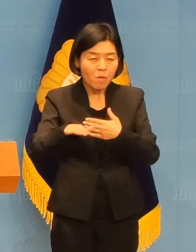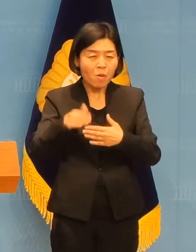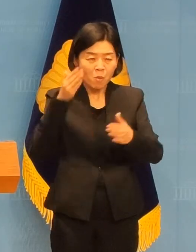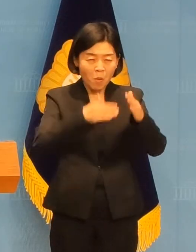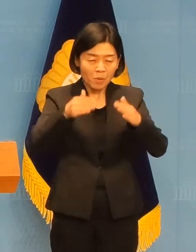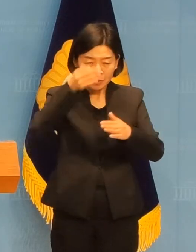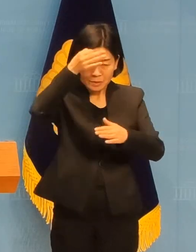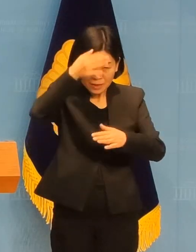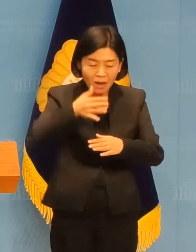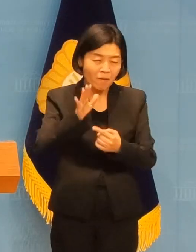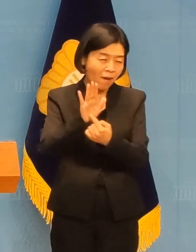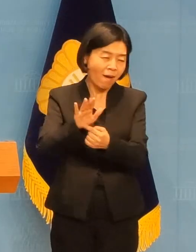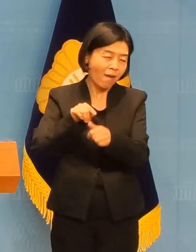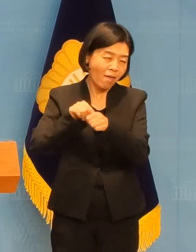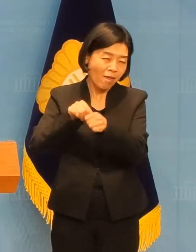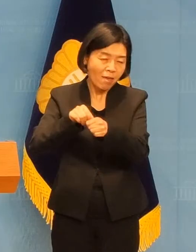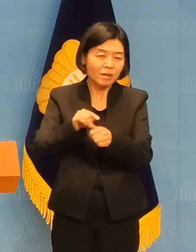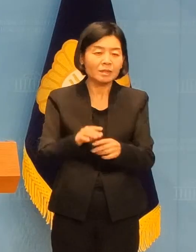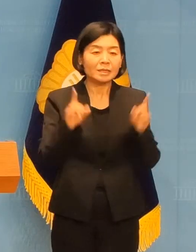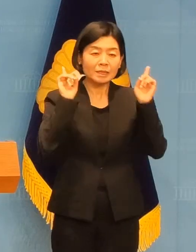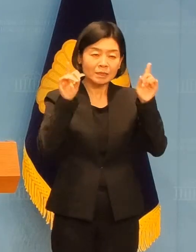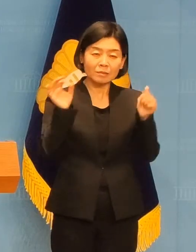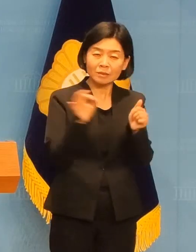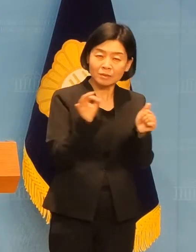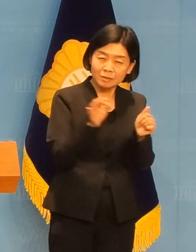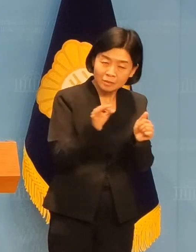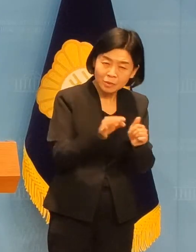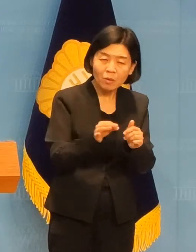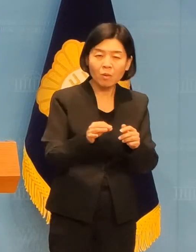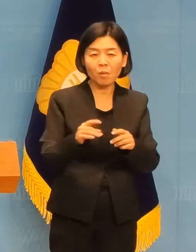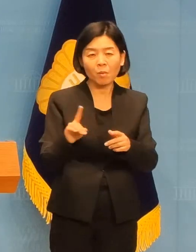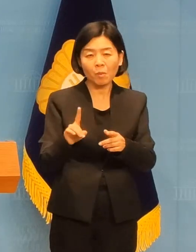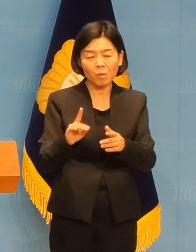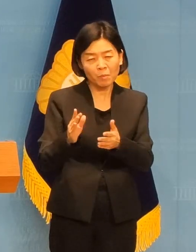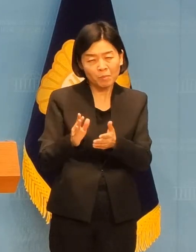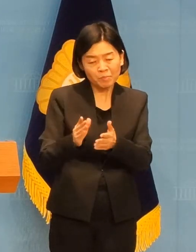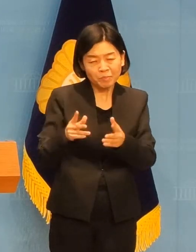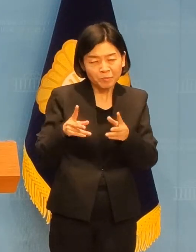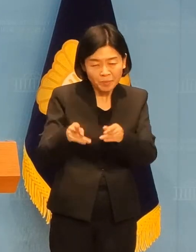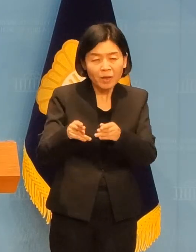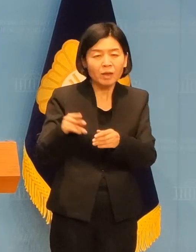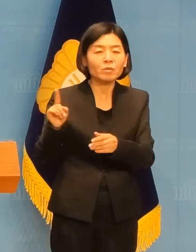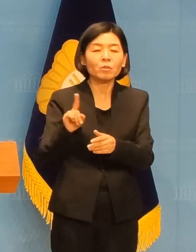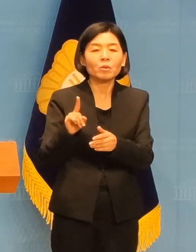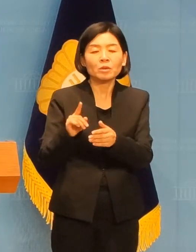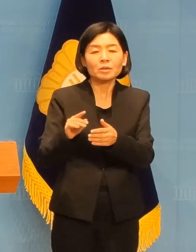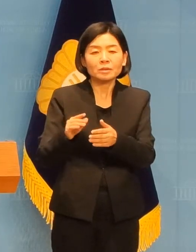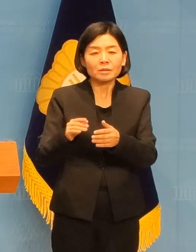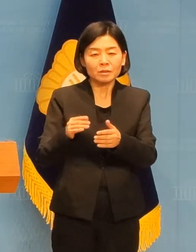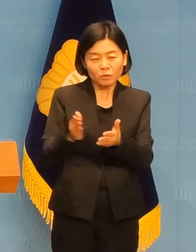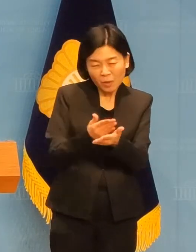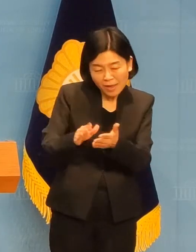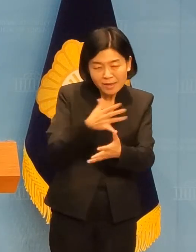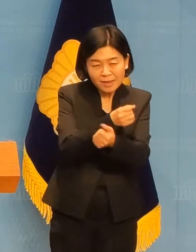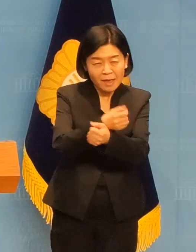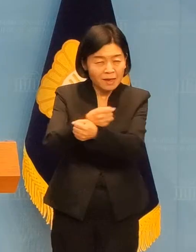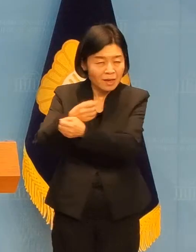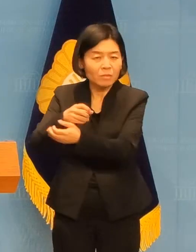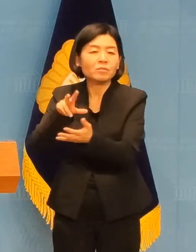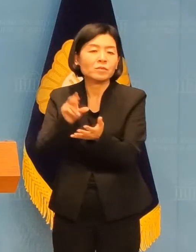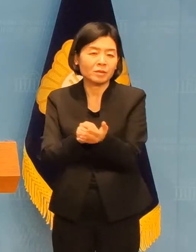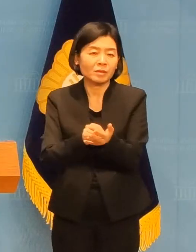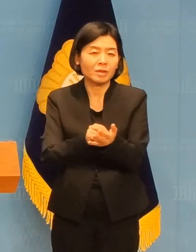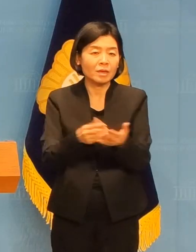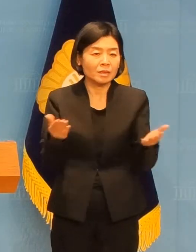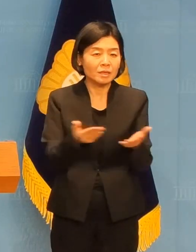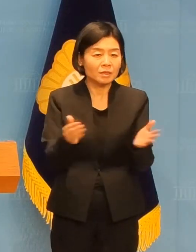방해, 쪼개기 계약, 포괄임금제 강요 등은 청년 노동자들을 철저히 소모품으로 취급한 결과입니다.